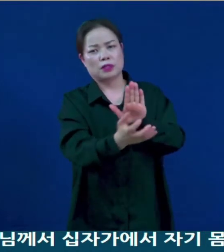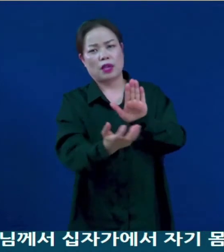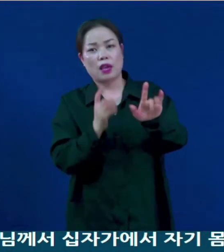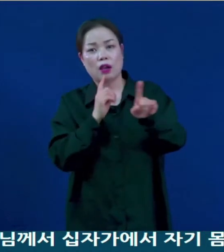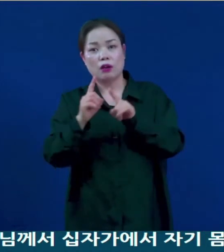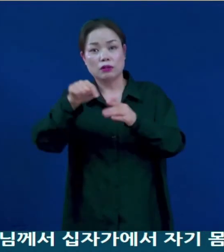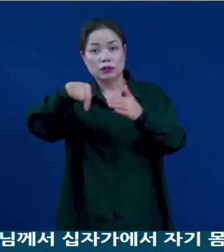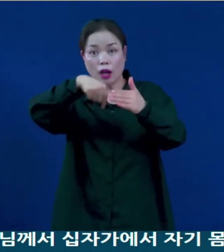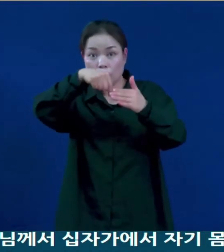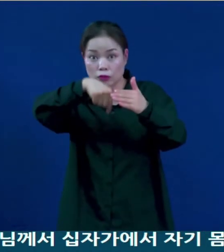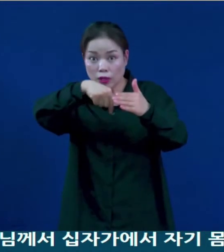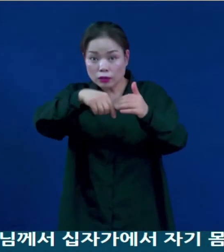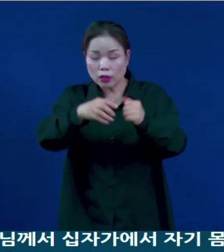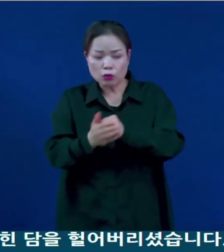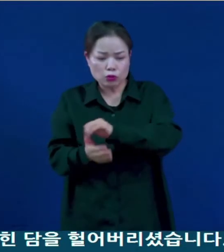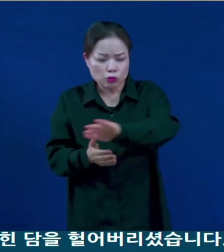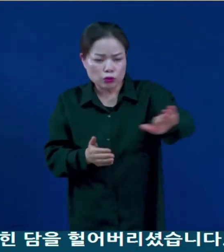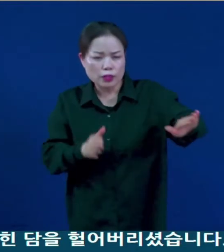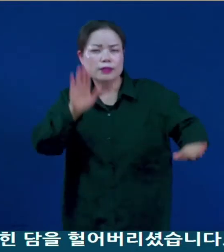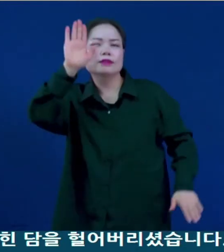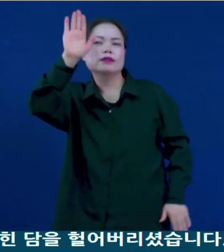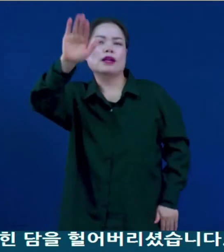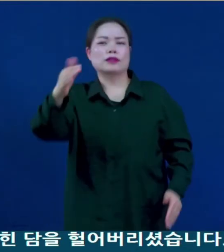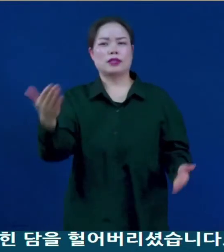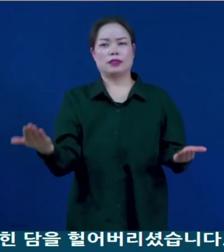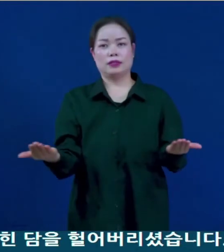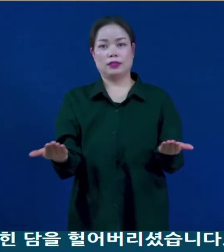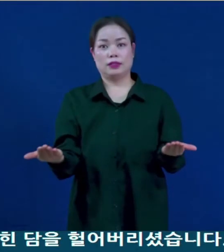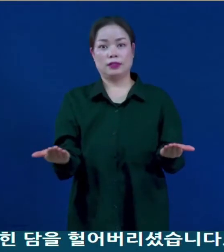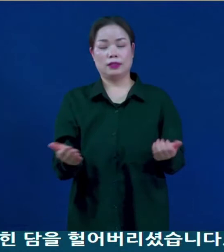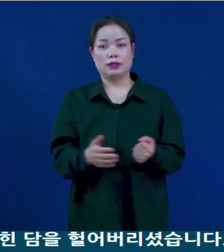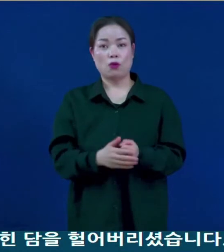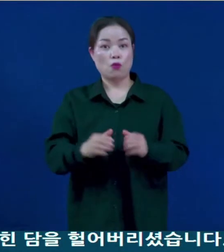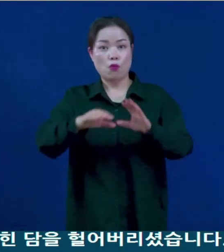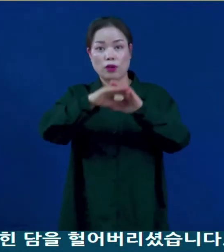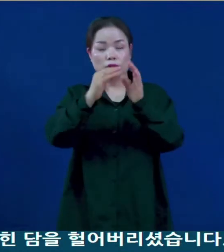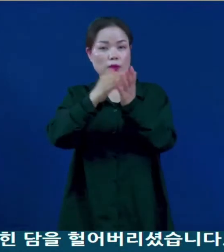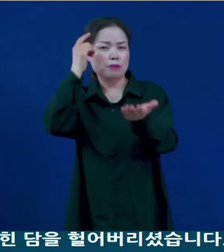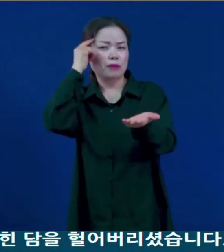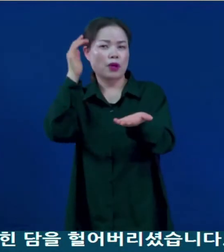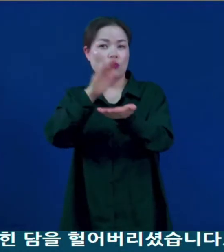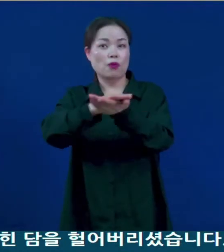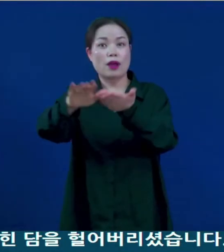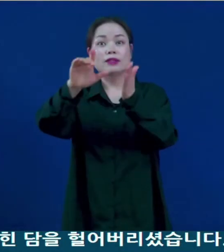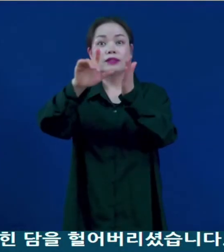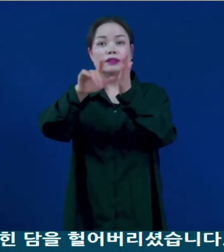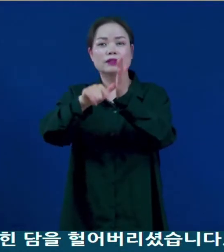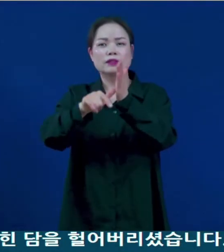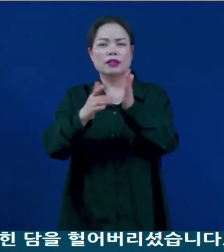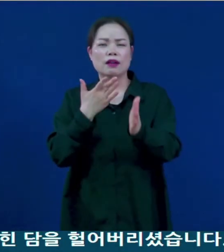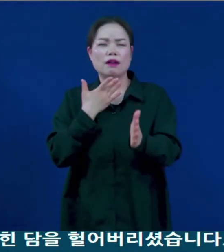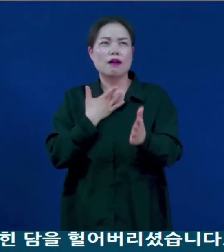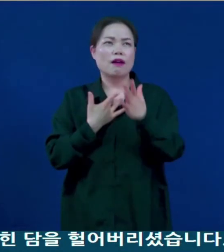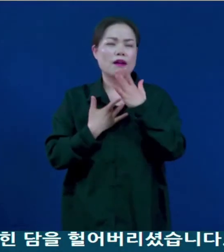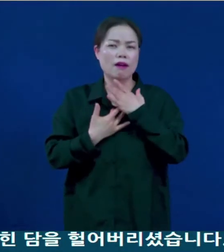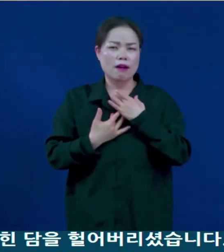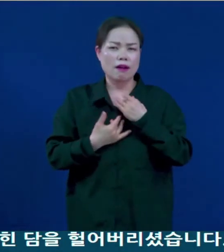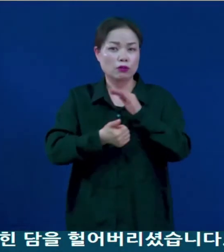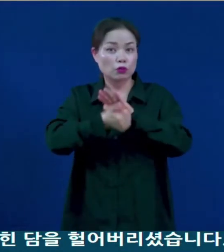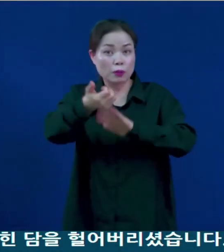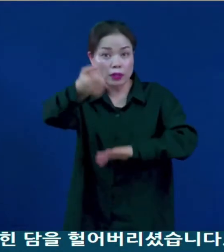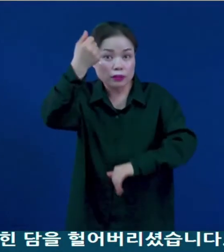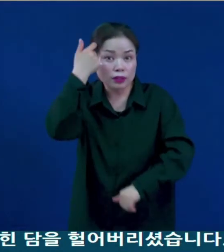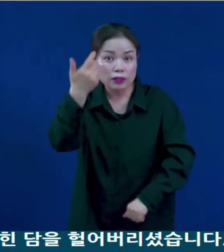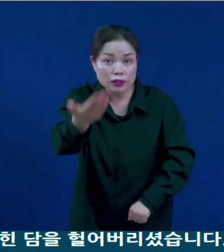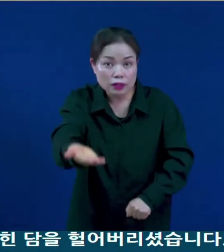중에서 우리의 장래에 이루어질 완전한 평화의 시대를 갈망해야 마땅하지 않습니까?